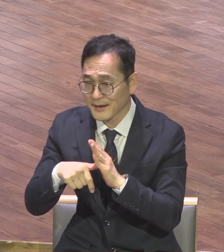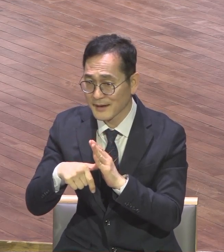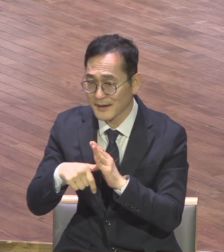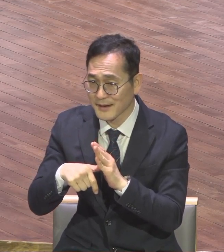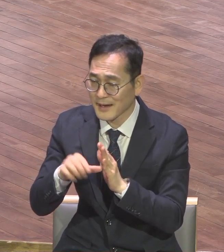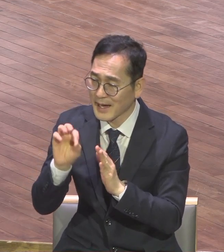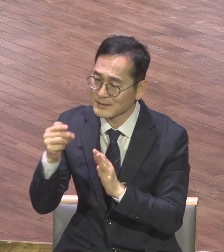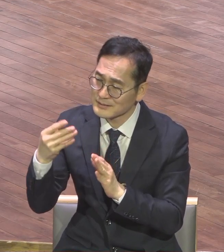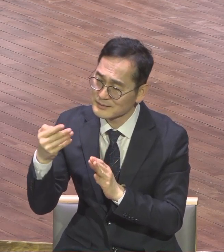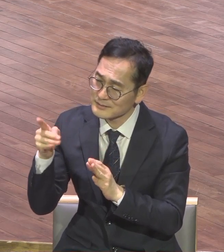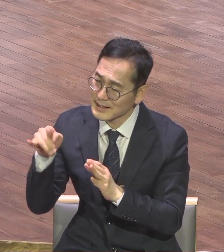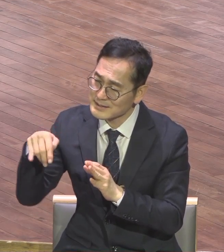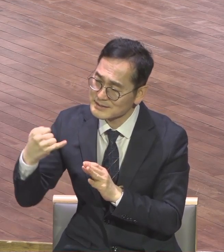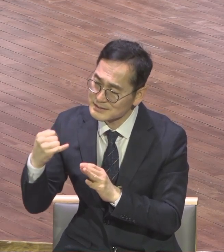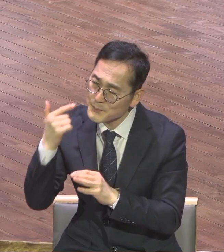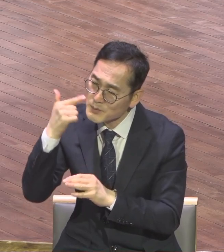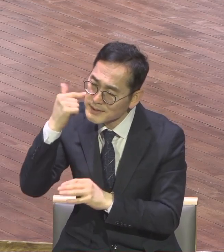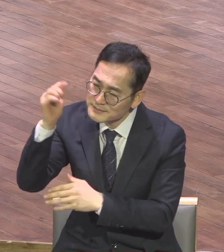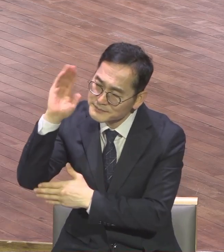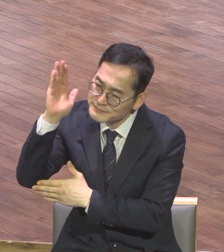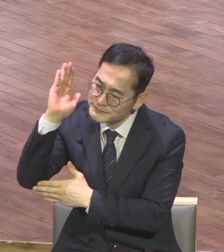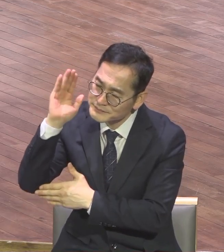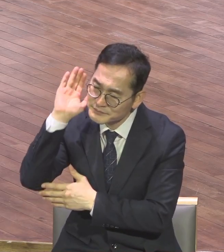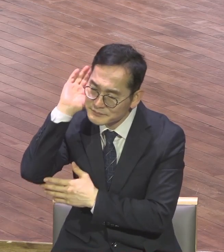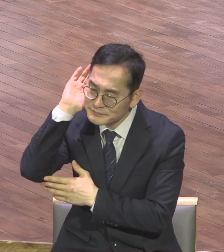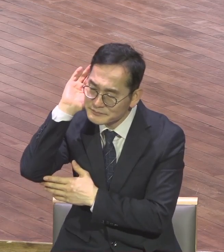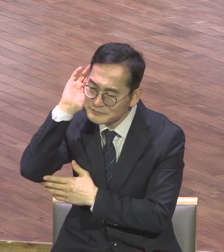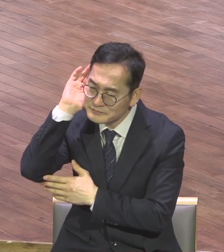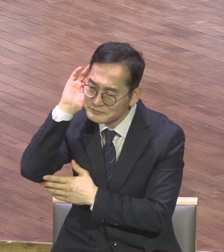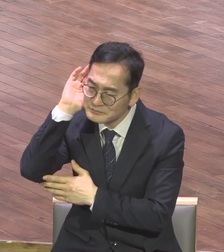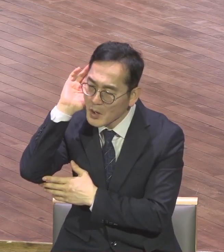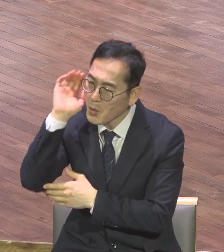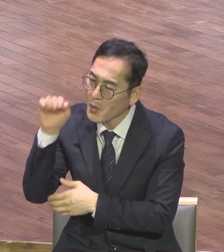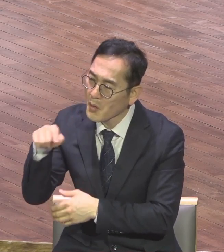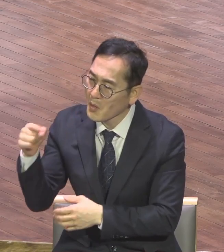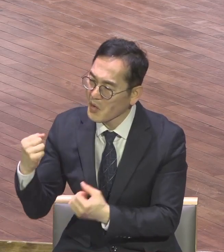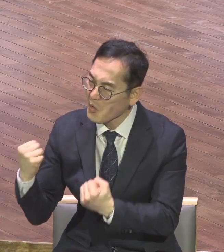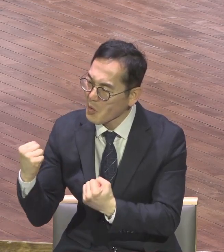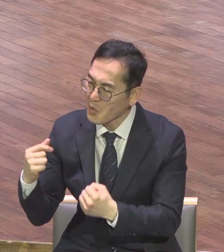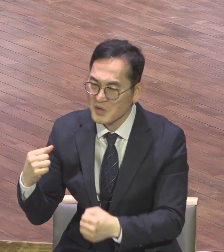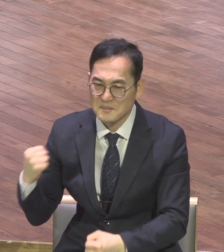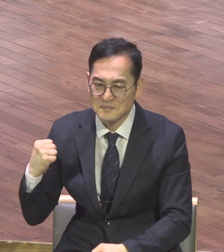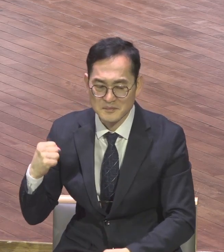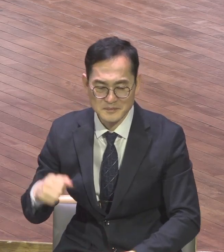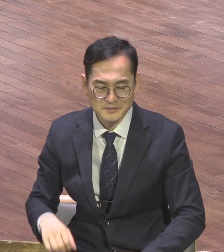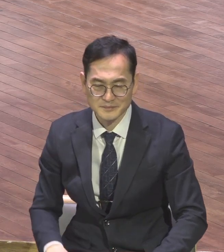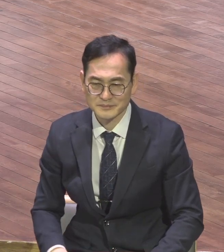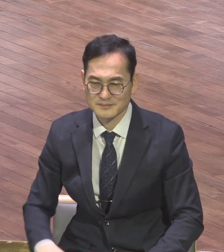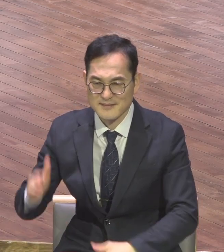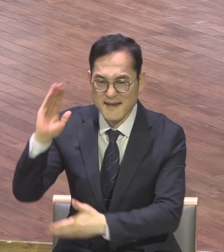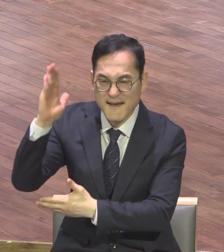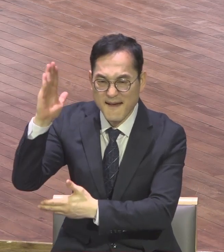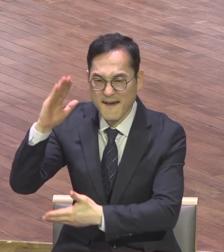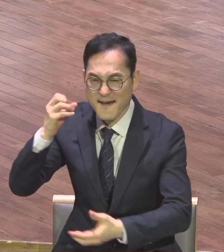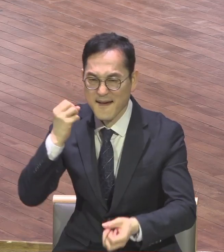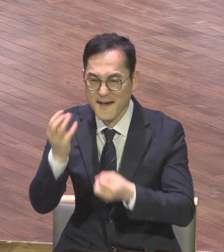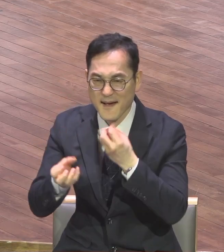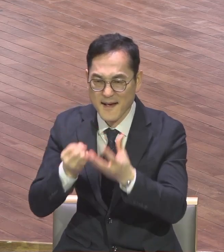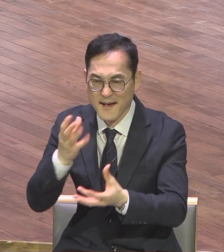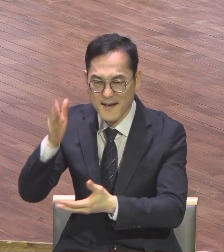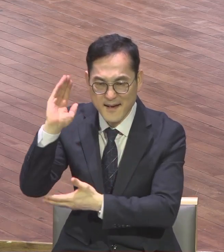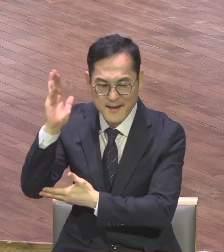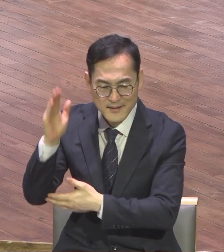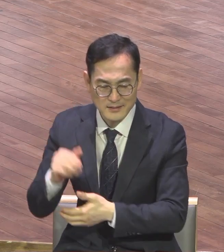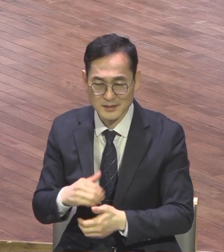목사님 설교를 들어보니까 간증인데 굉장히 파워풀하지요. 막 그냥 열정이 넘치고